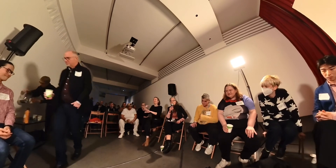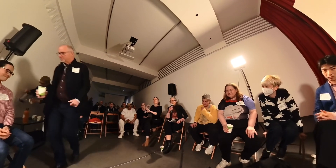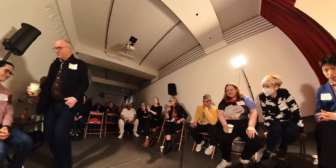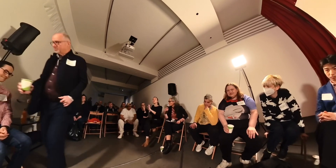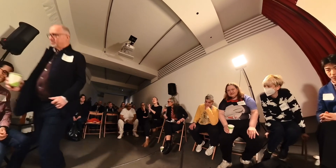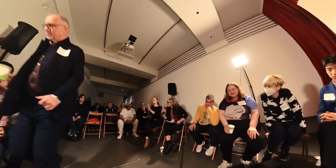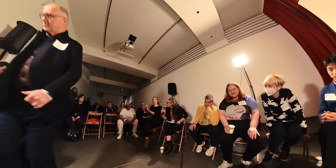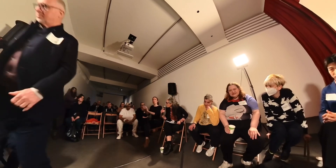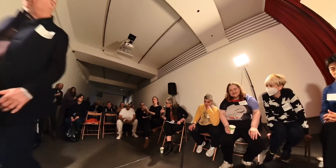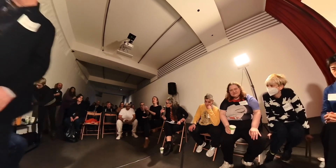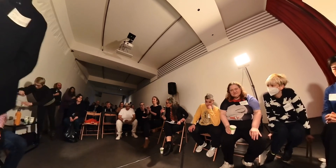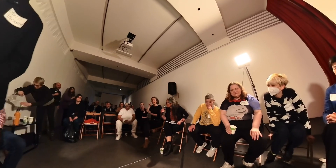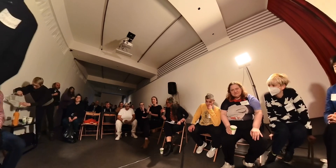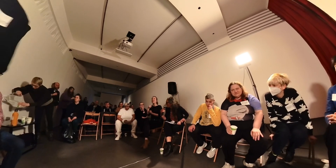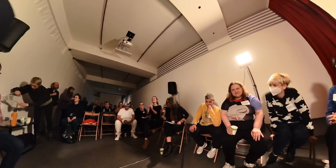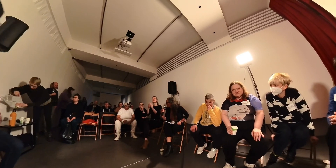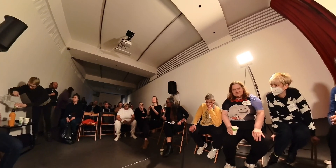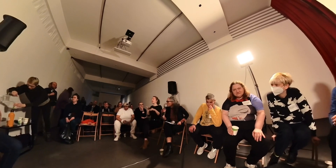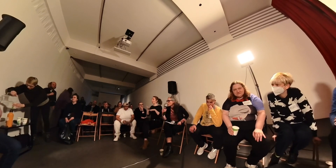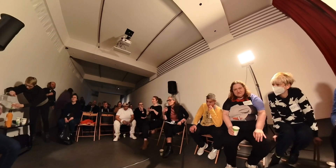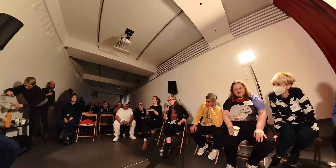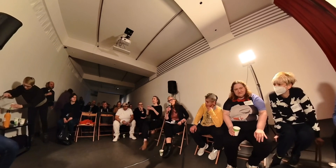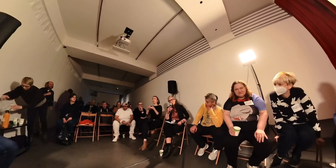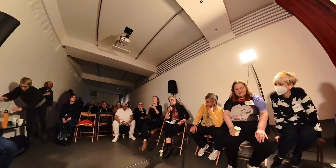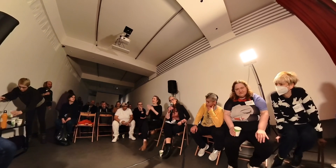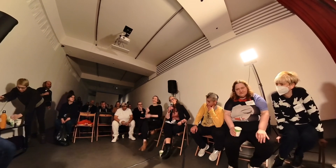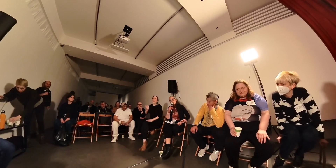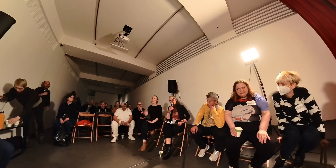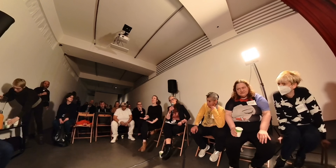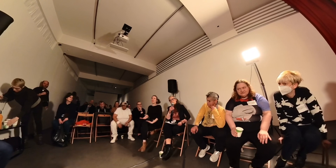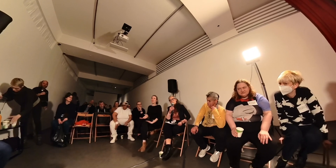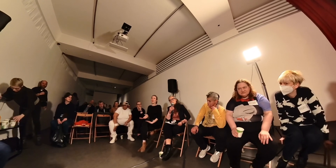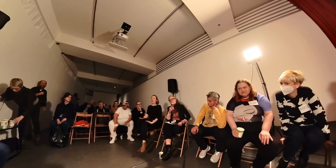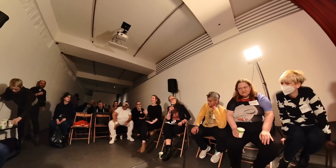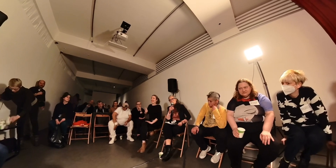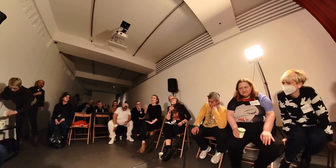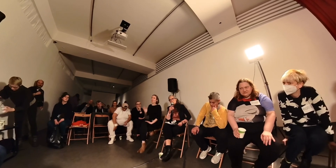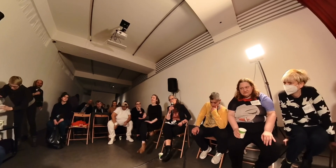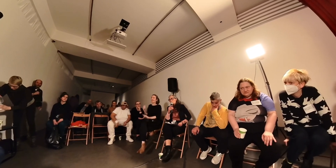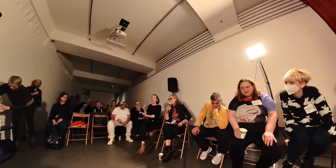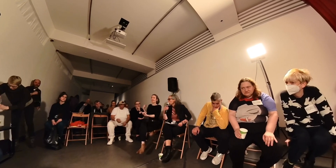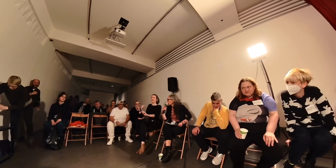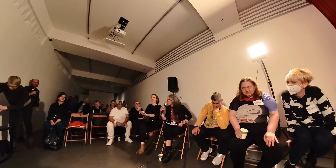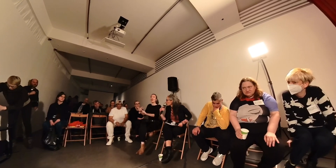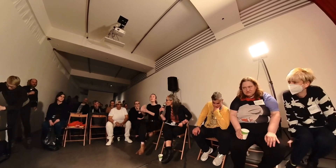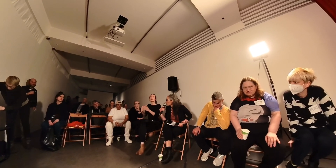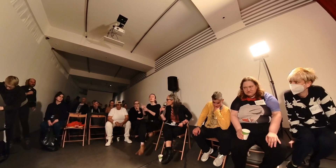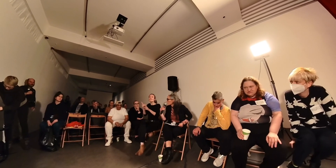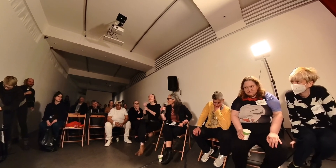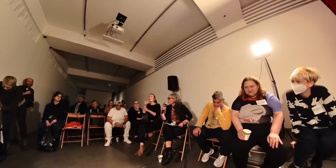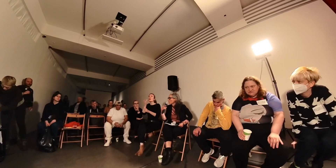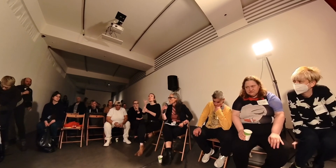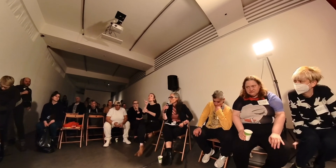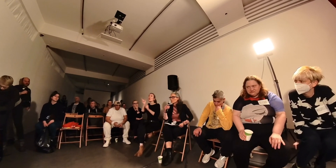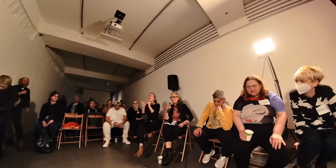je nespravedlivý. A i ta reprezentace teda i v tom žargonu politickém